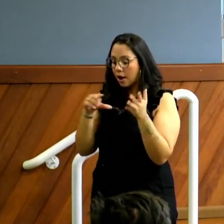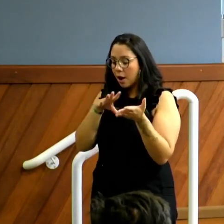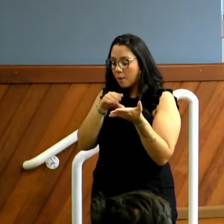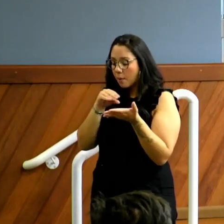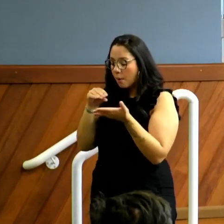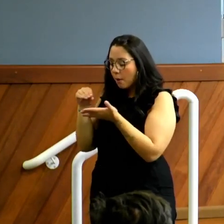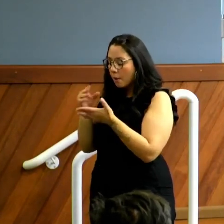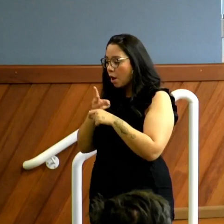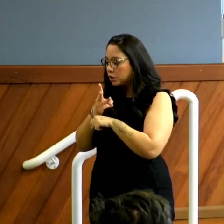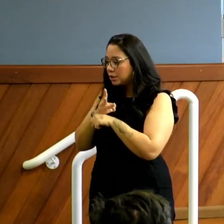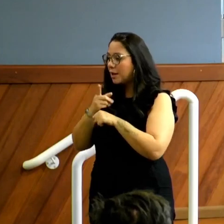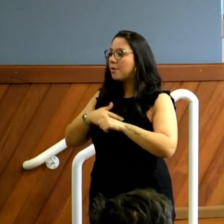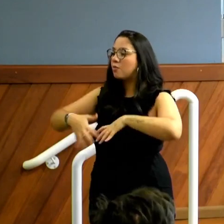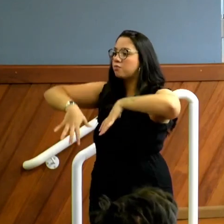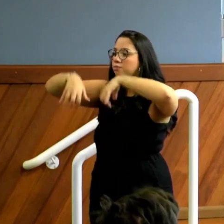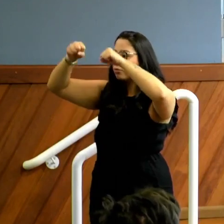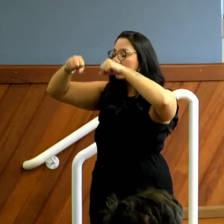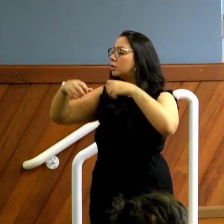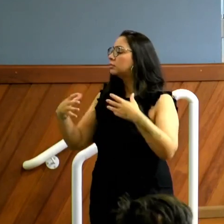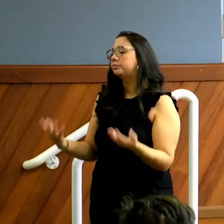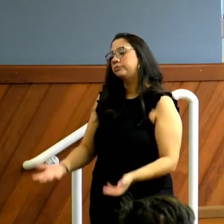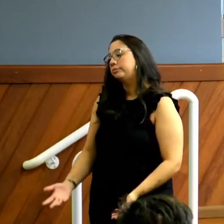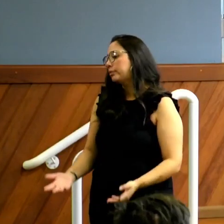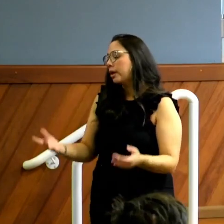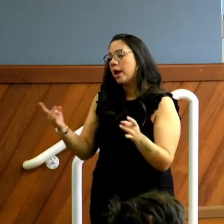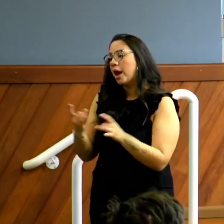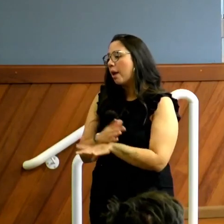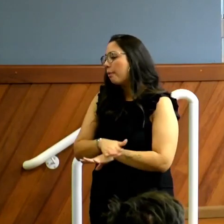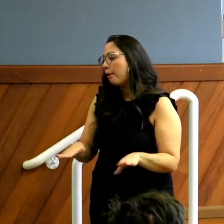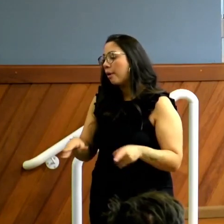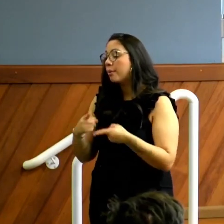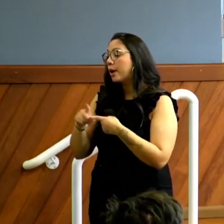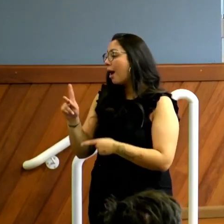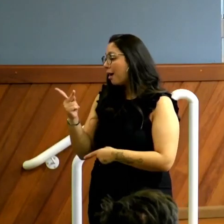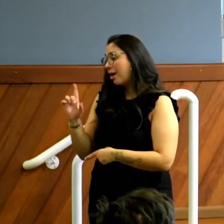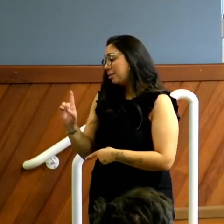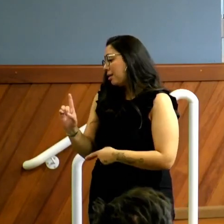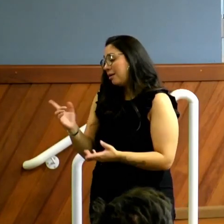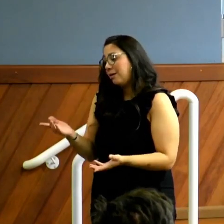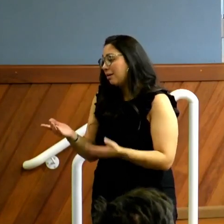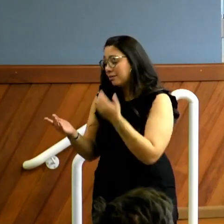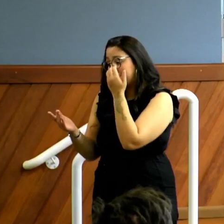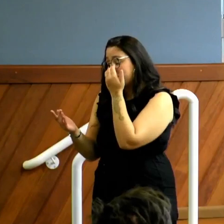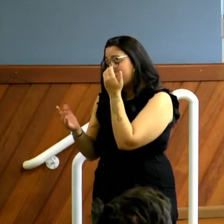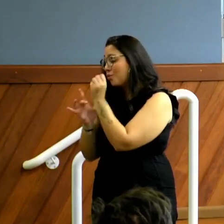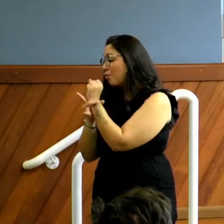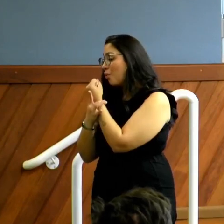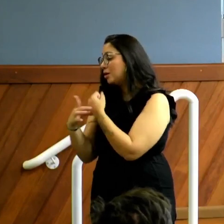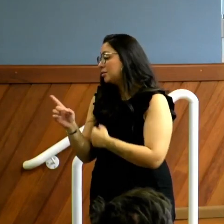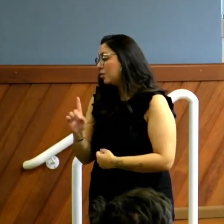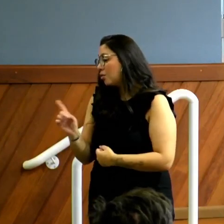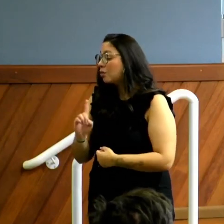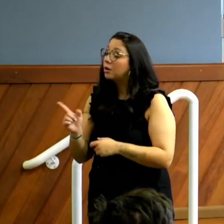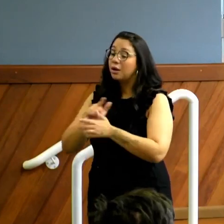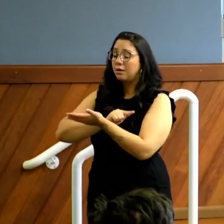WhatsApp, acabou. Porque a gente limpou os HDs. Porque a gente sabe que o HD não é suporte para guarda, né? A gente limpou tudo, porque a